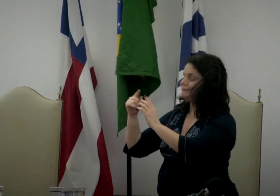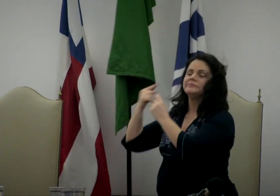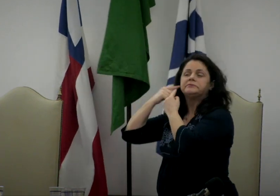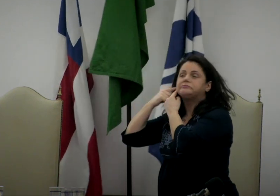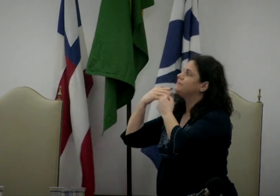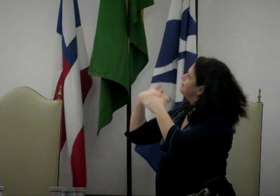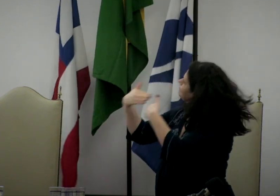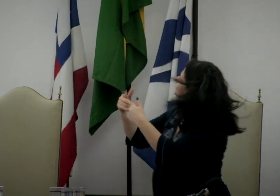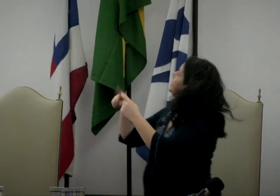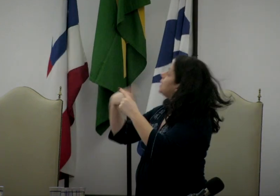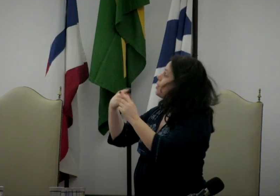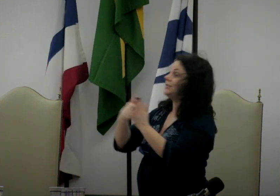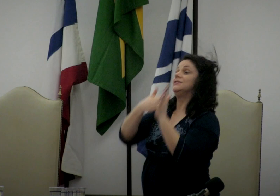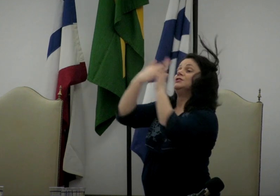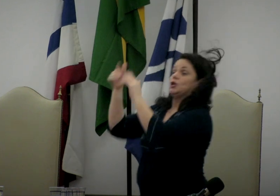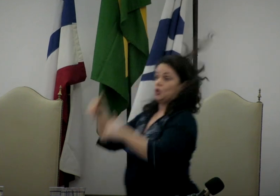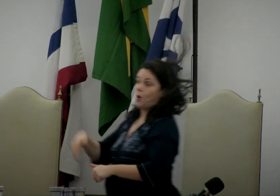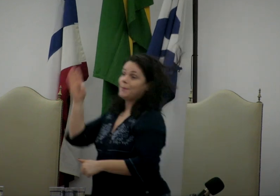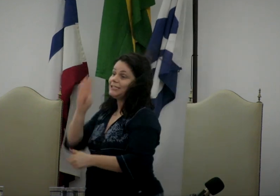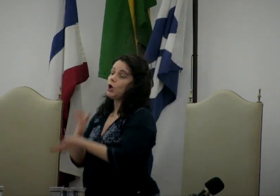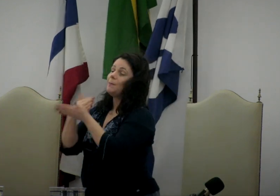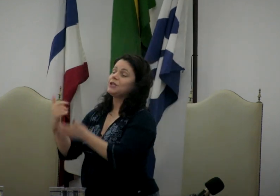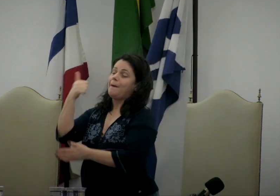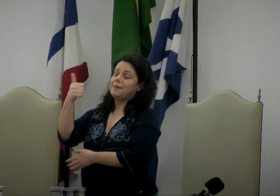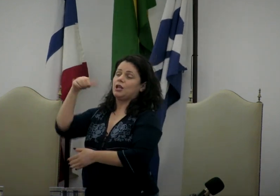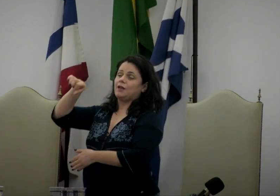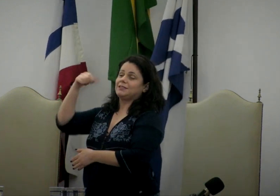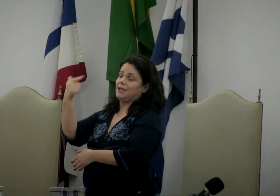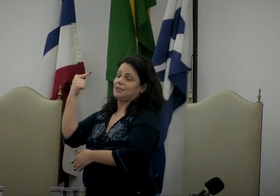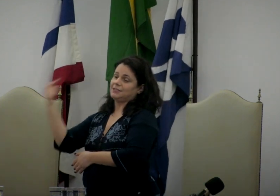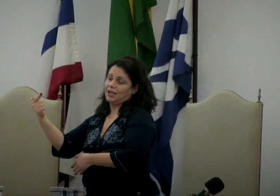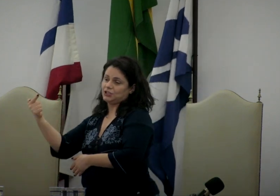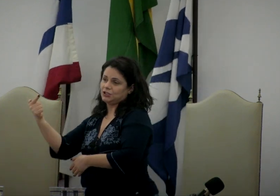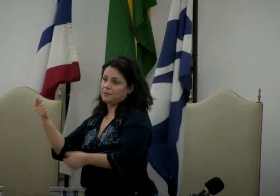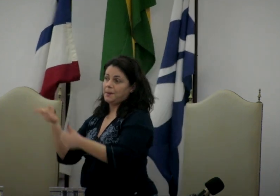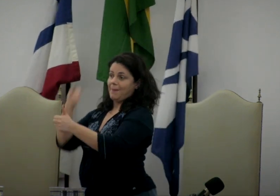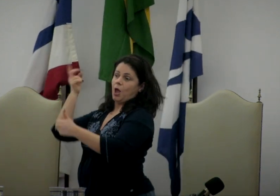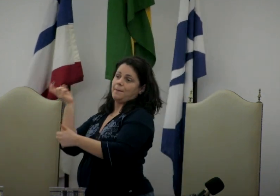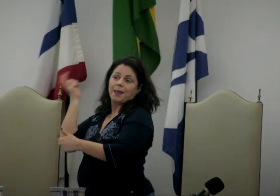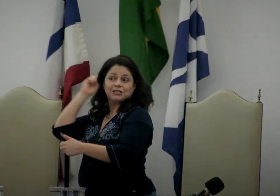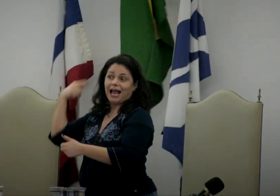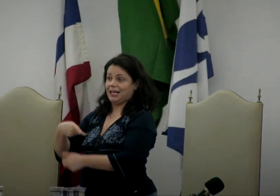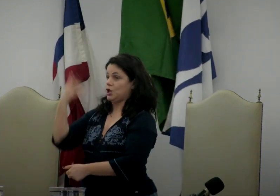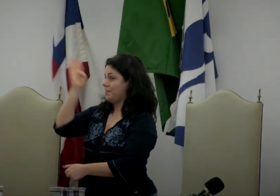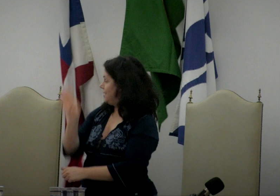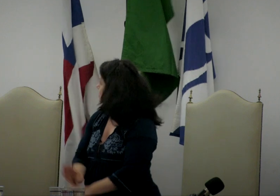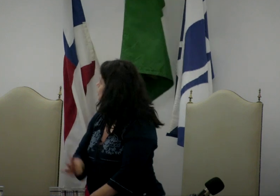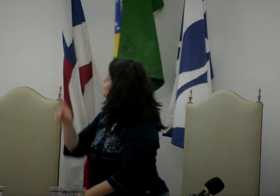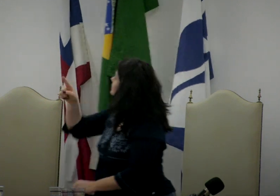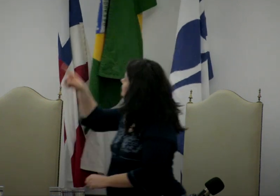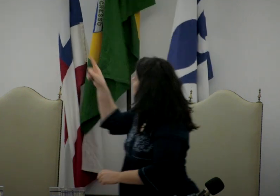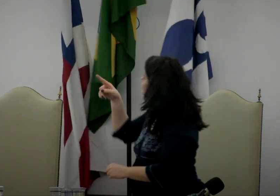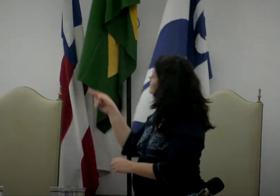ela permitiu a partir dos 2 anos de idade... Aqui no Brasil, isso começou em 1997. O